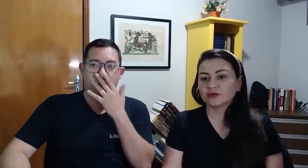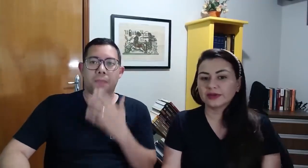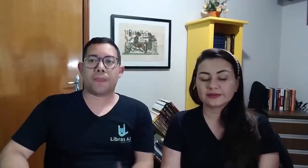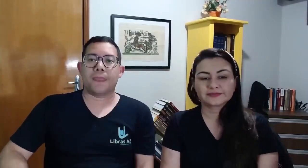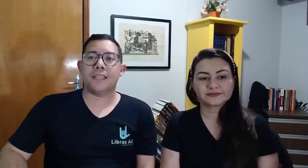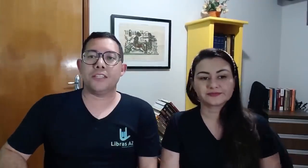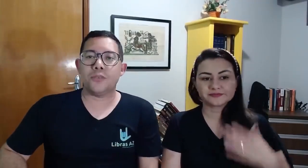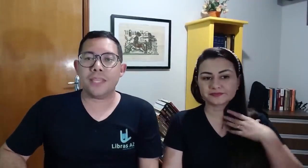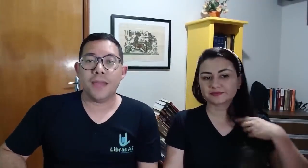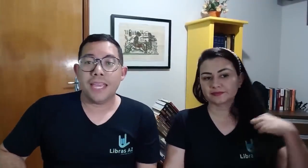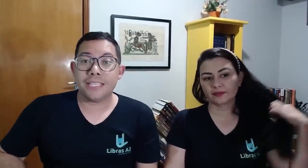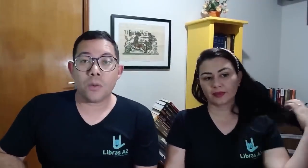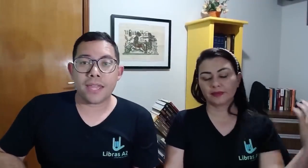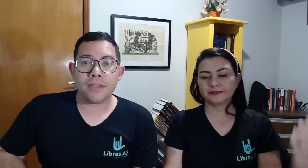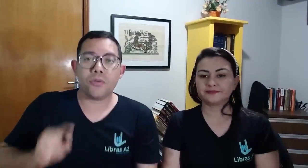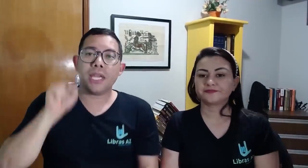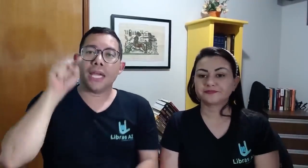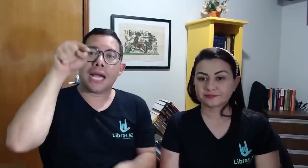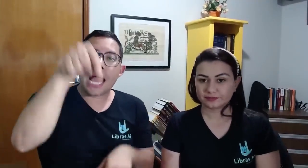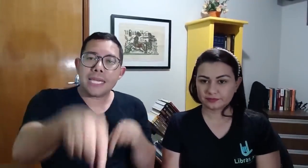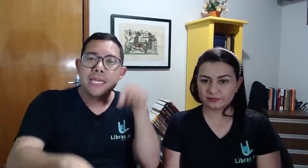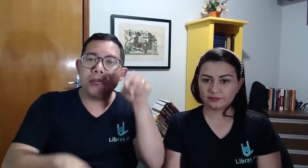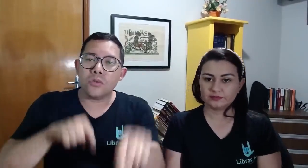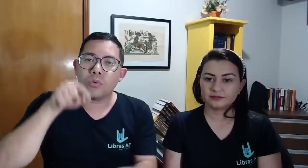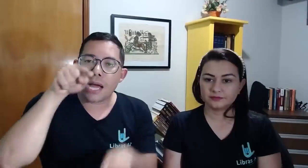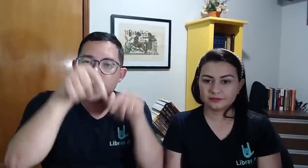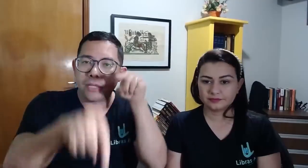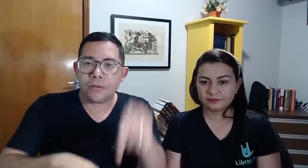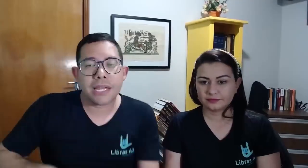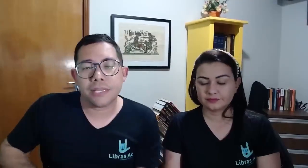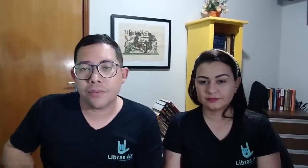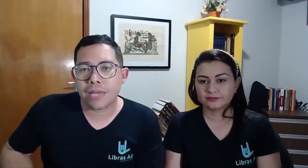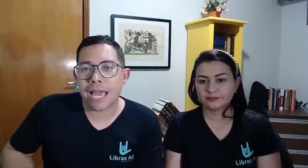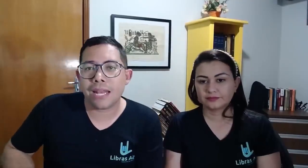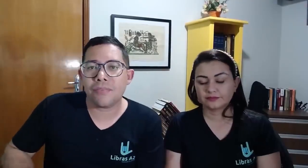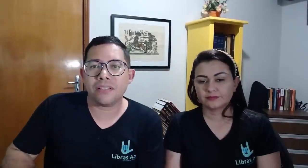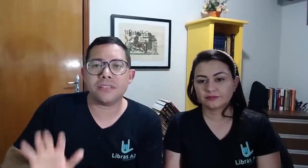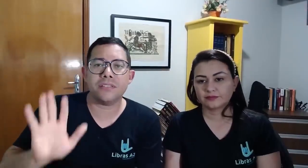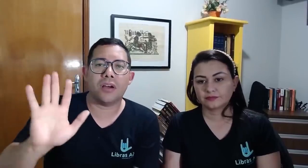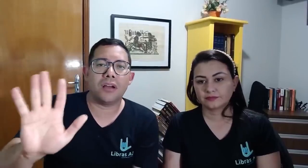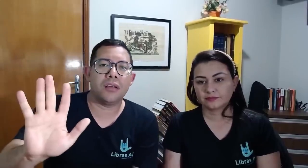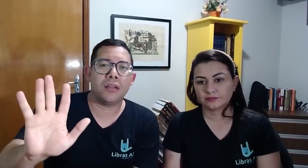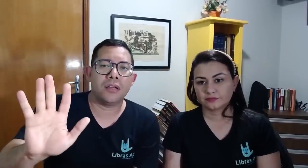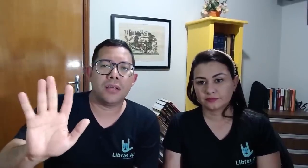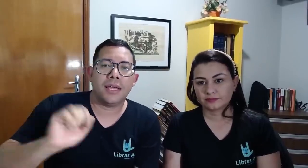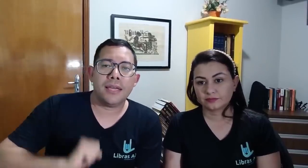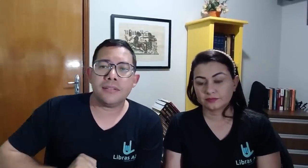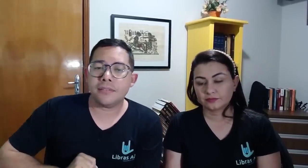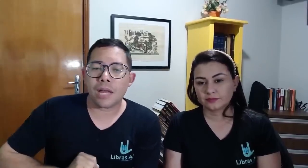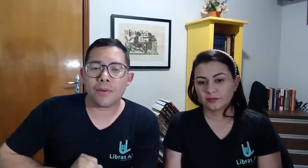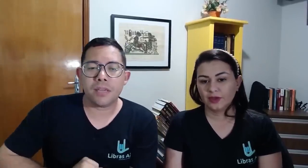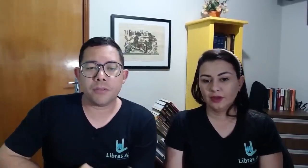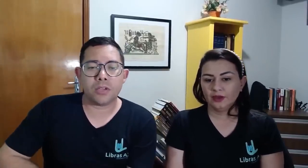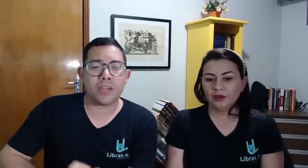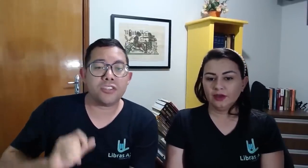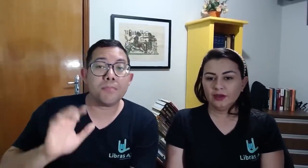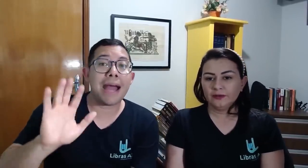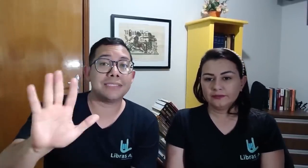né? Isso aí. Então aí foi caindo, caindo, caindo. Aí ela faz assim, ó. Esse sinal aqui, pessoal, é de